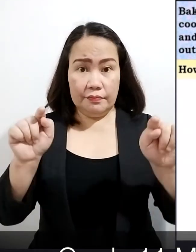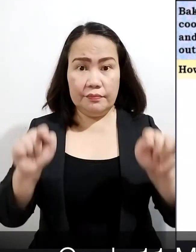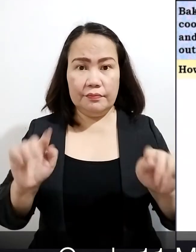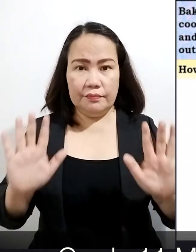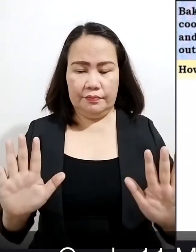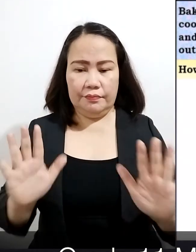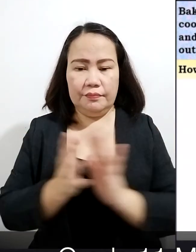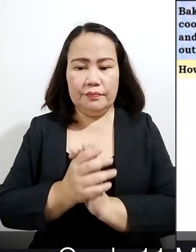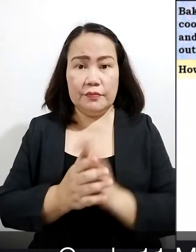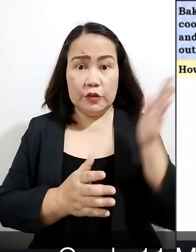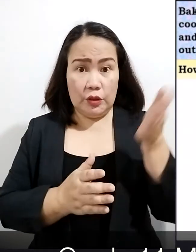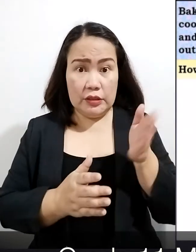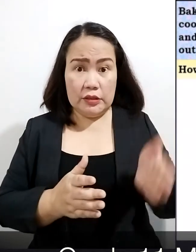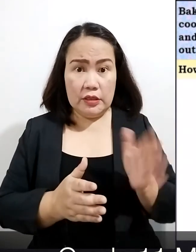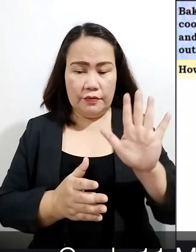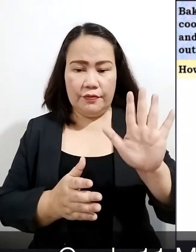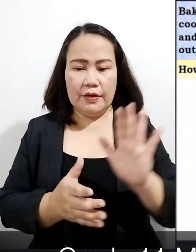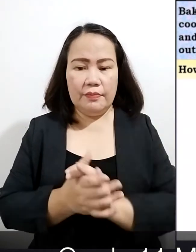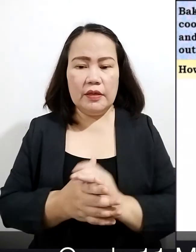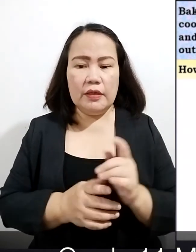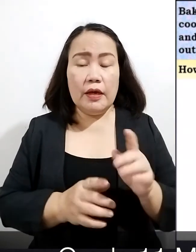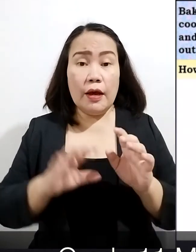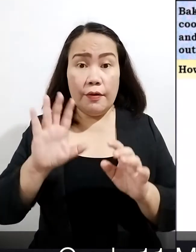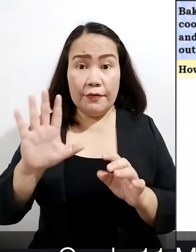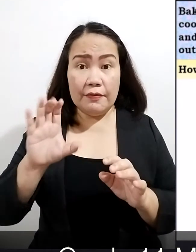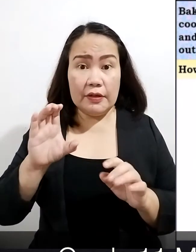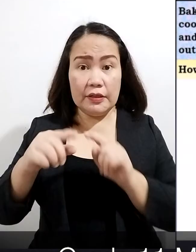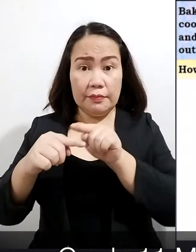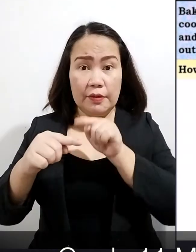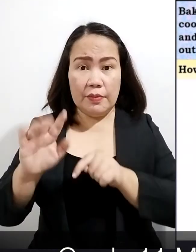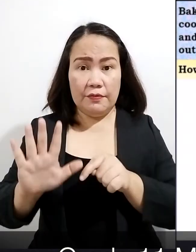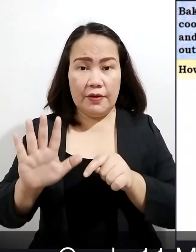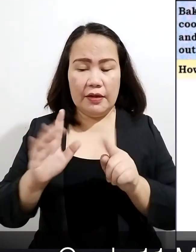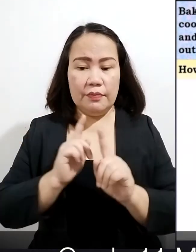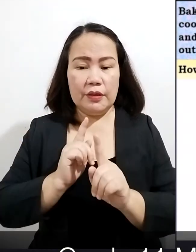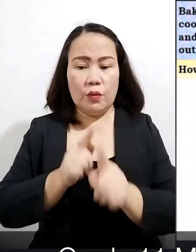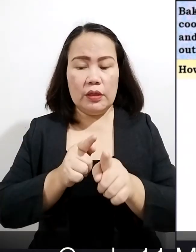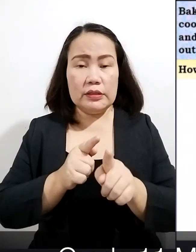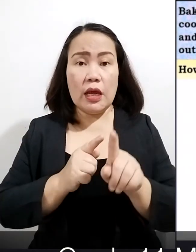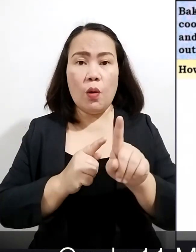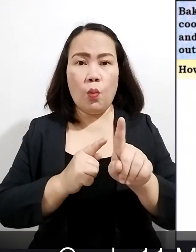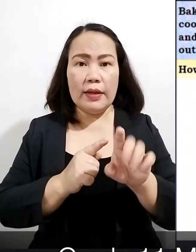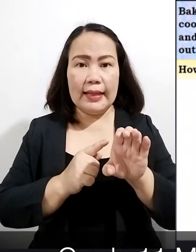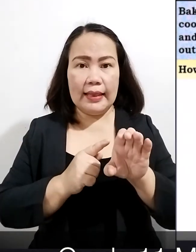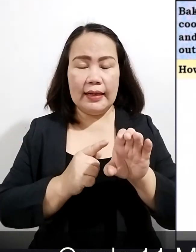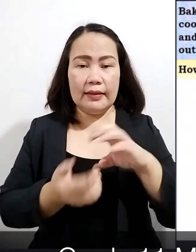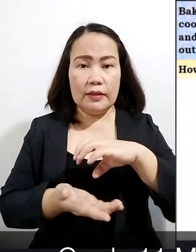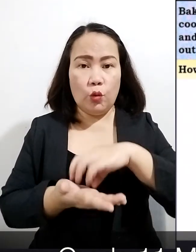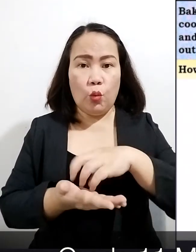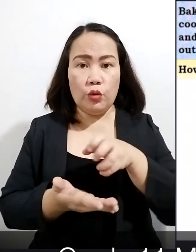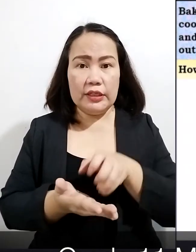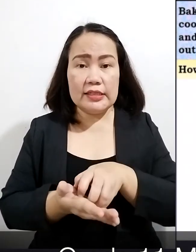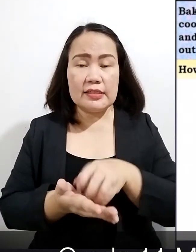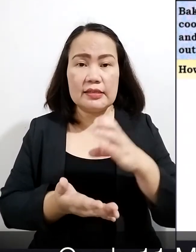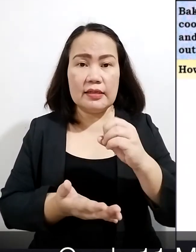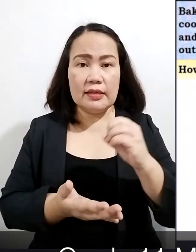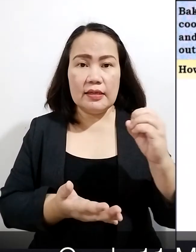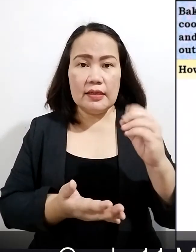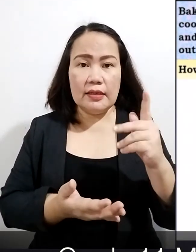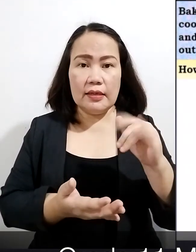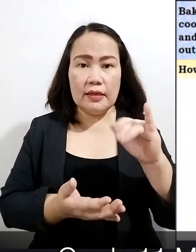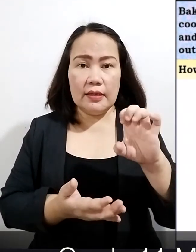Okay, so cancel dito. 500 divided by 5, that is 100. So, X